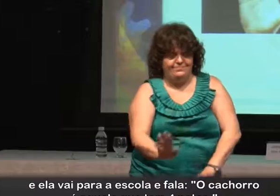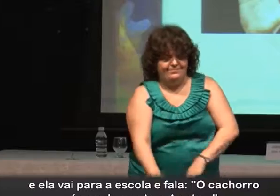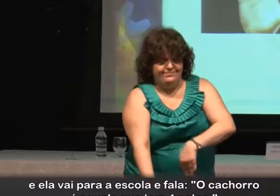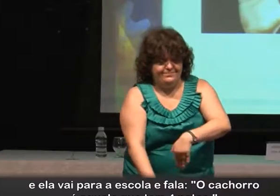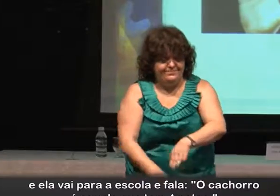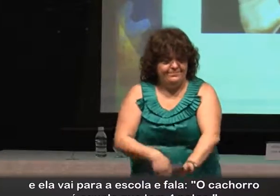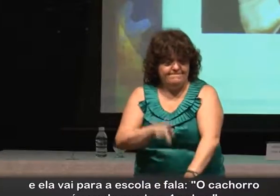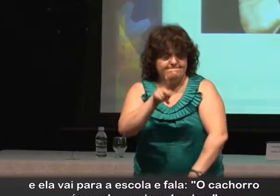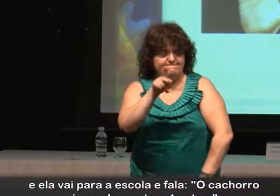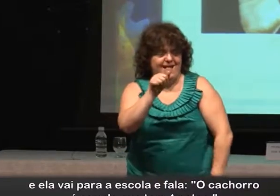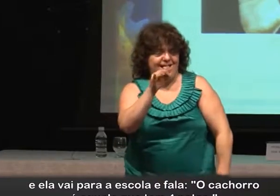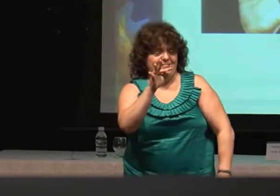4 patas.